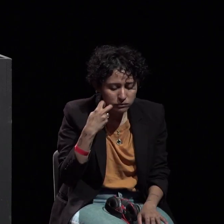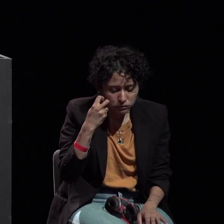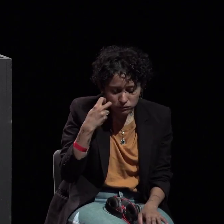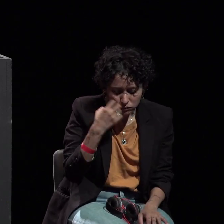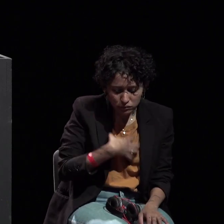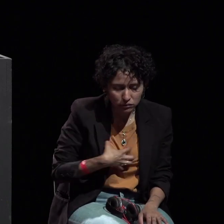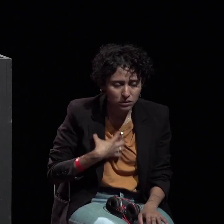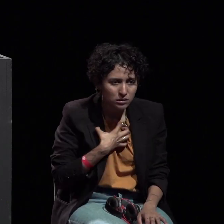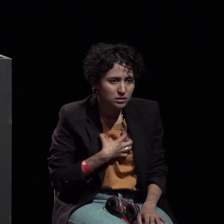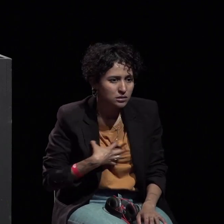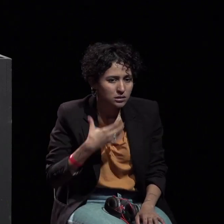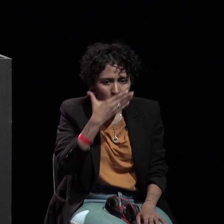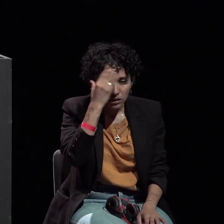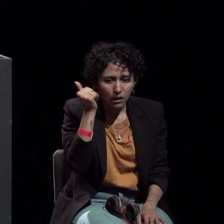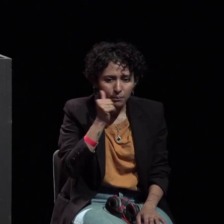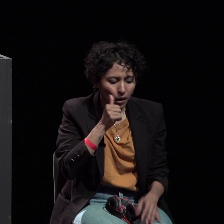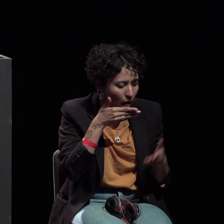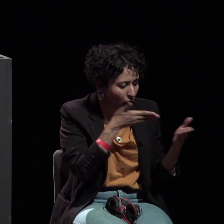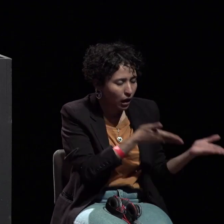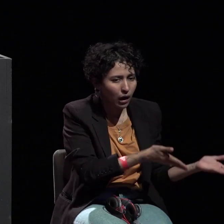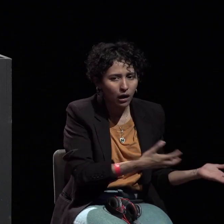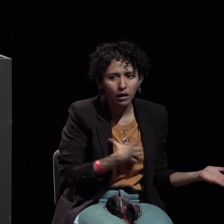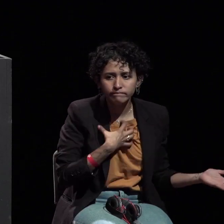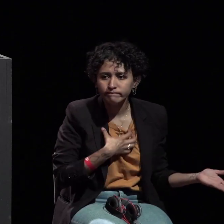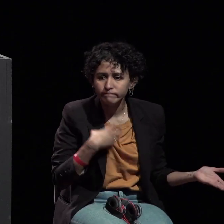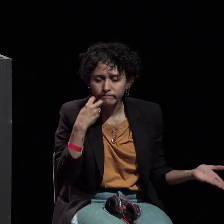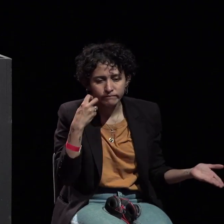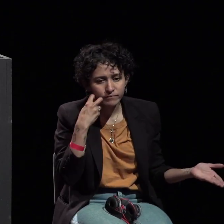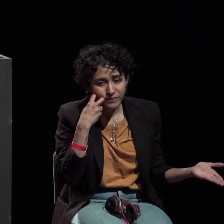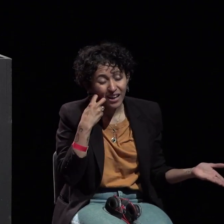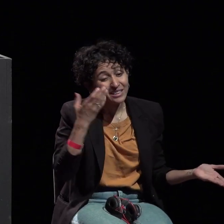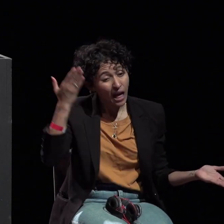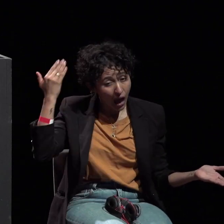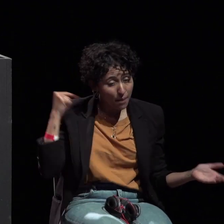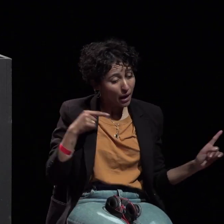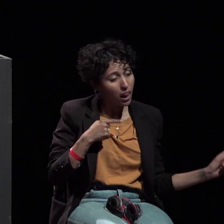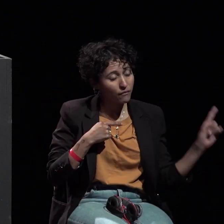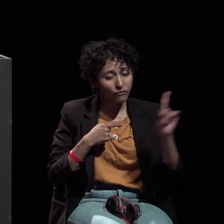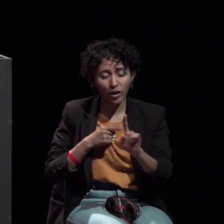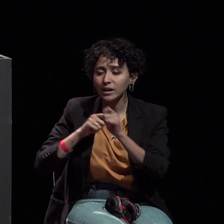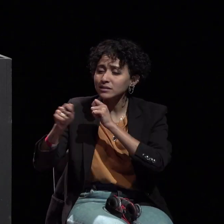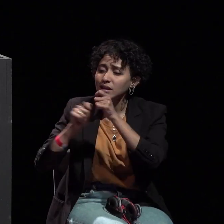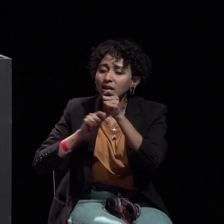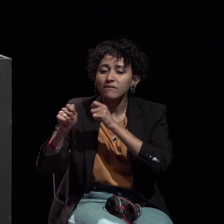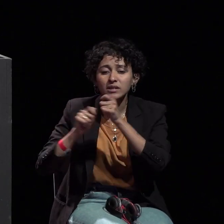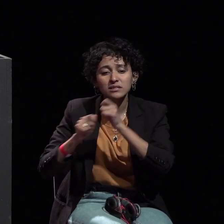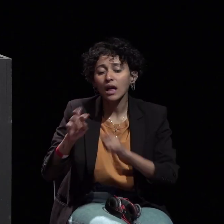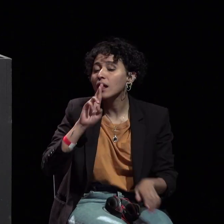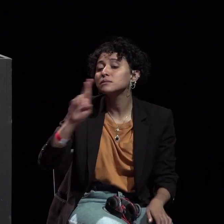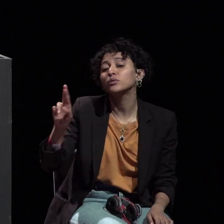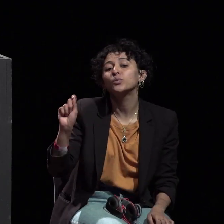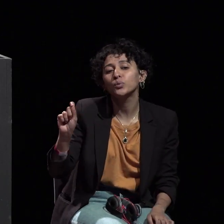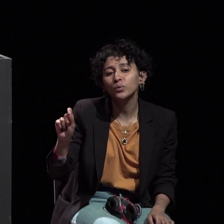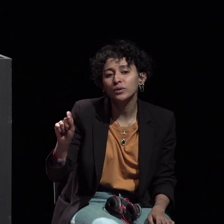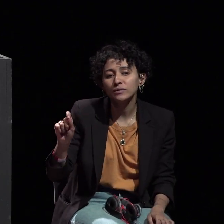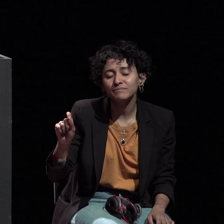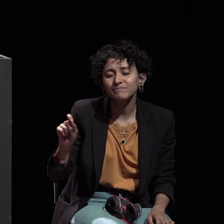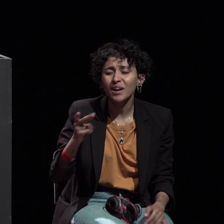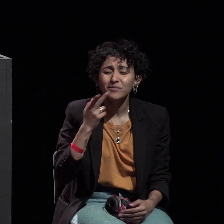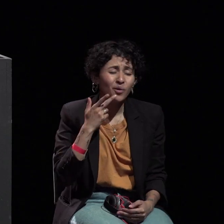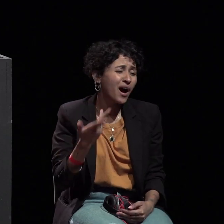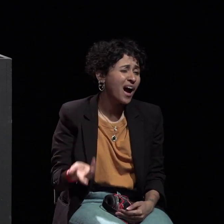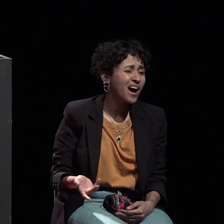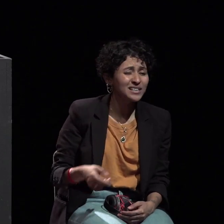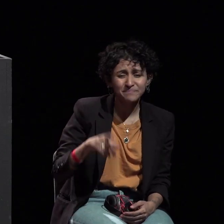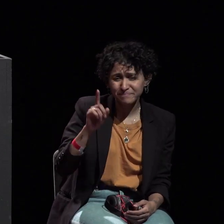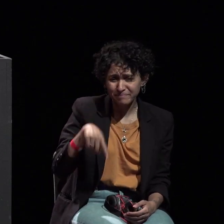mãe de santo. Ela deu uma entrevista curta na época para a Folha de São Paulo, e a resposta que ela deu foi o seguinte: olha, era um